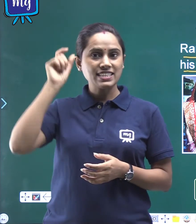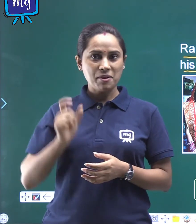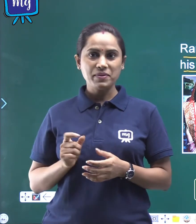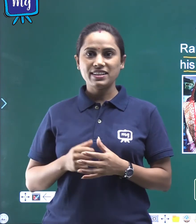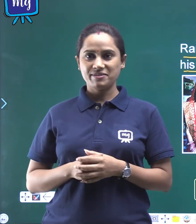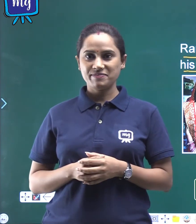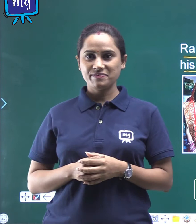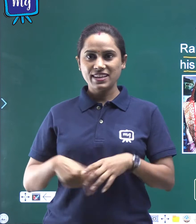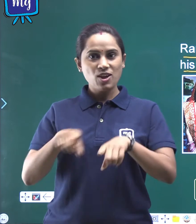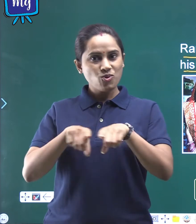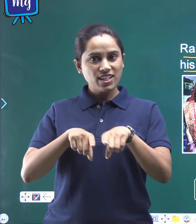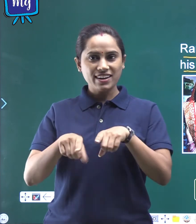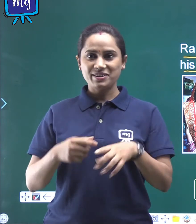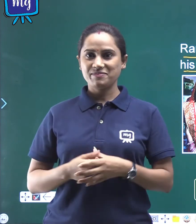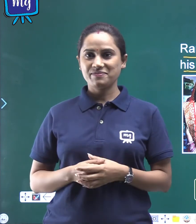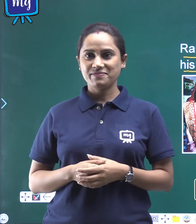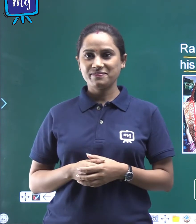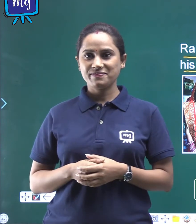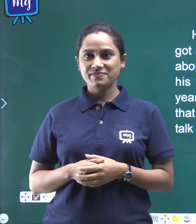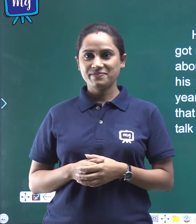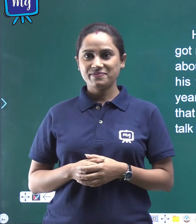example उदाहरण.